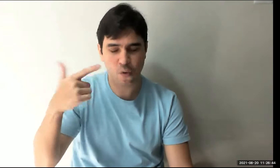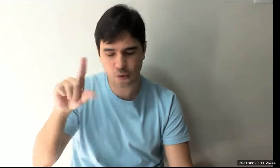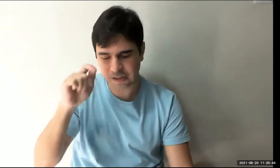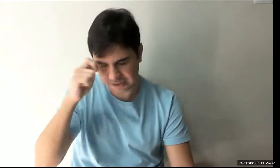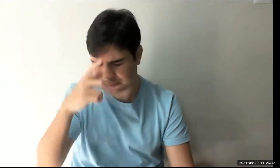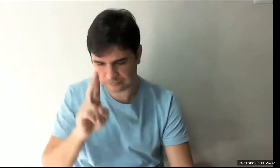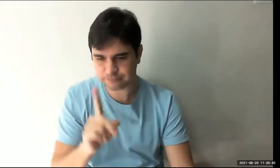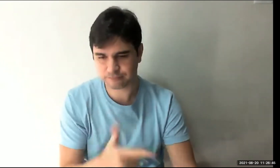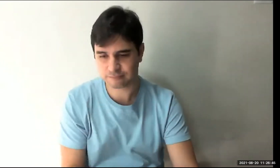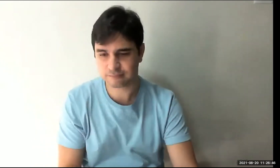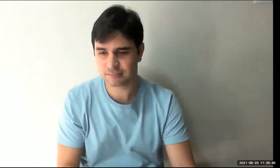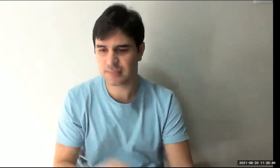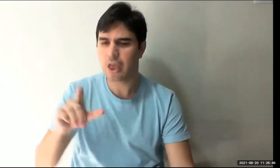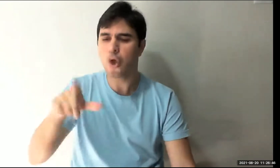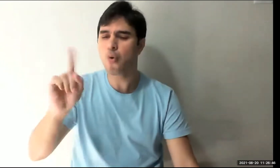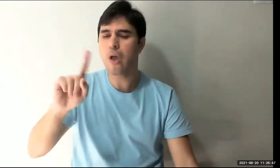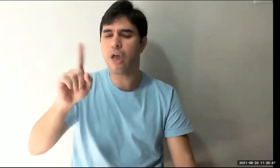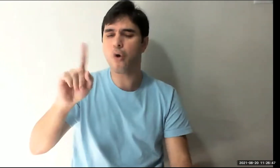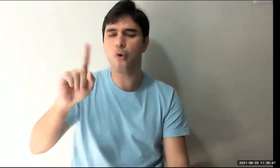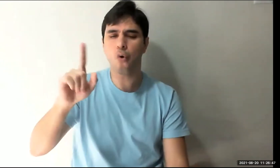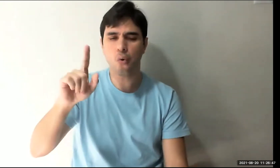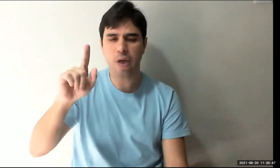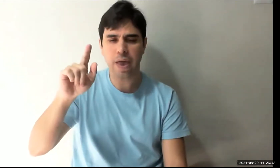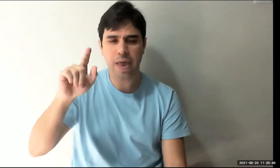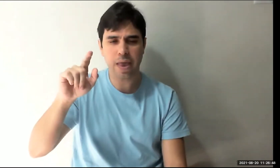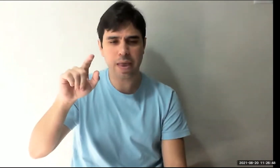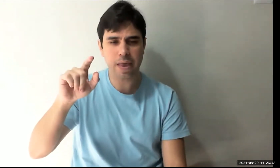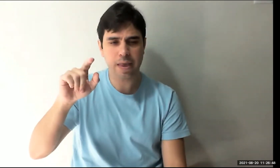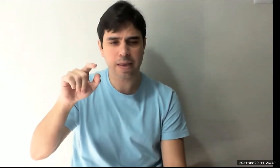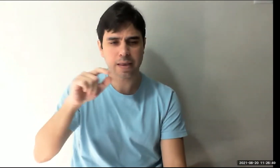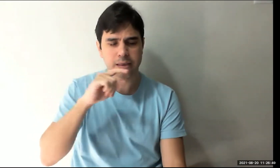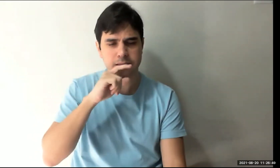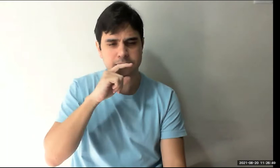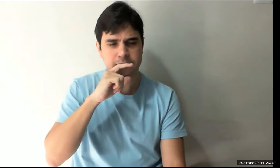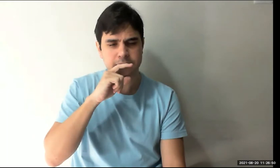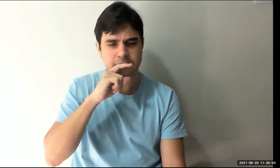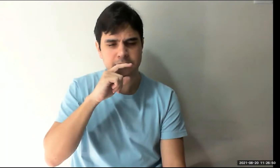Selby. Não estou lembrando agora. Selby. Não, É o nome dele?